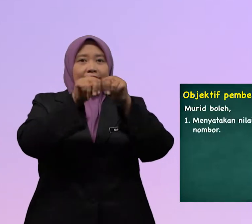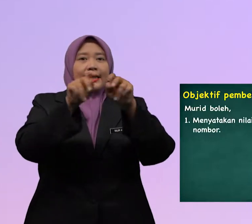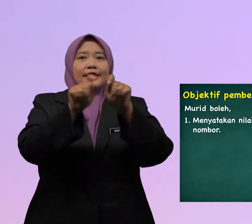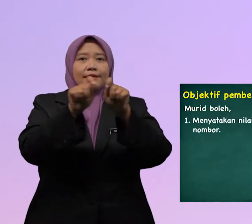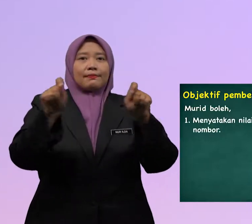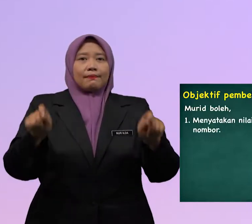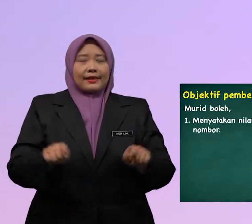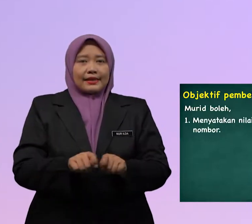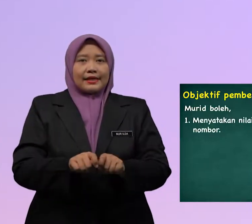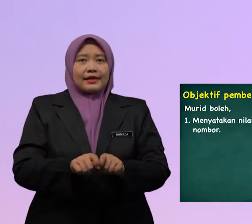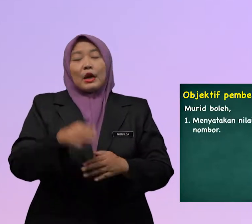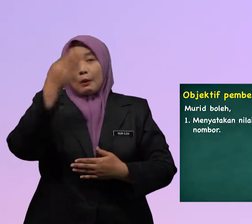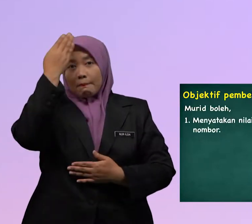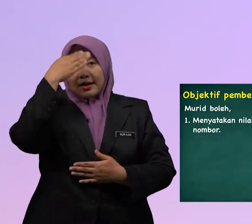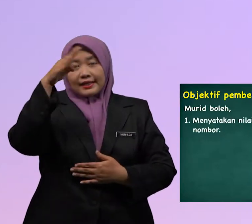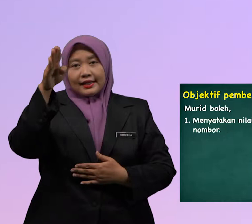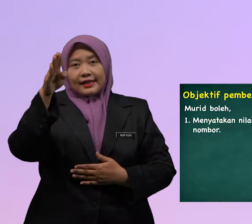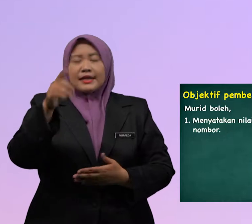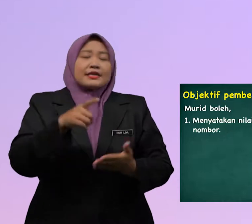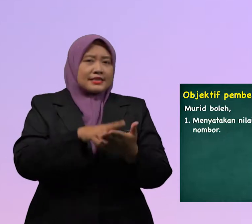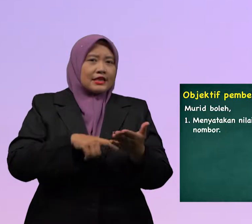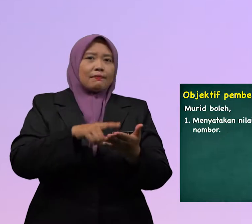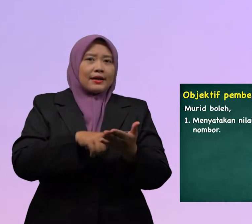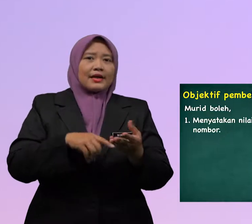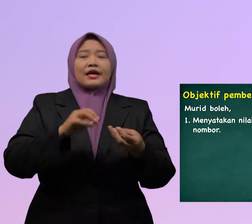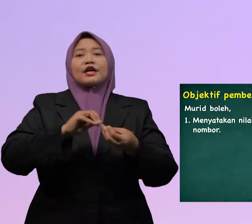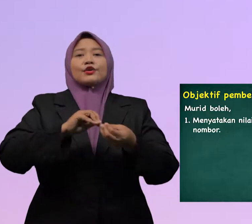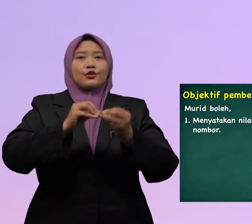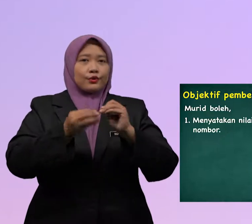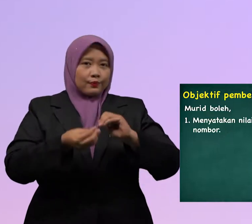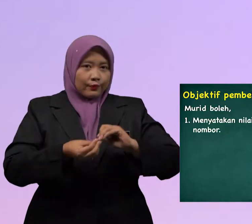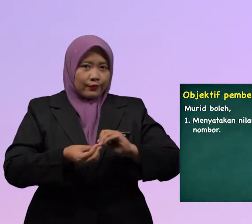nilai tempat bagi sebarang nombor.